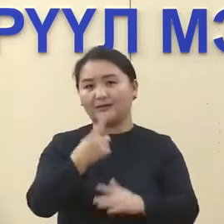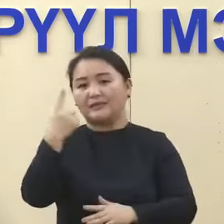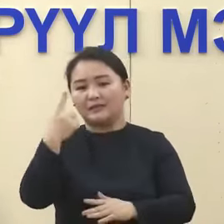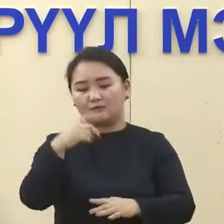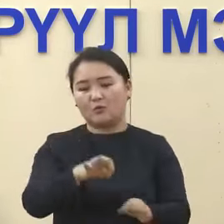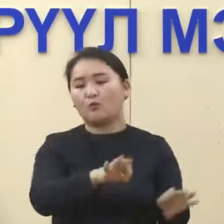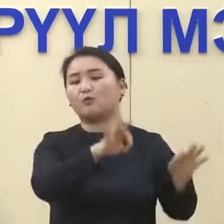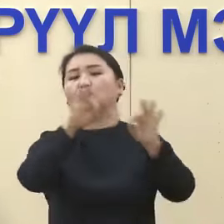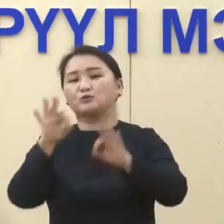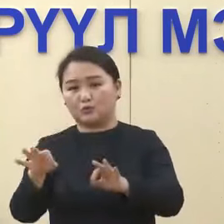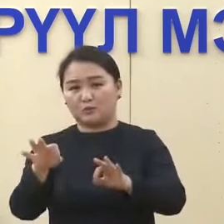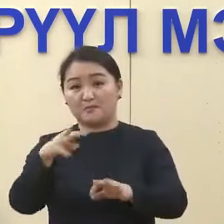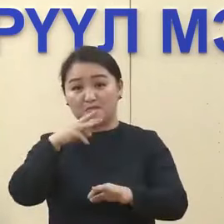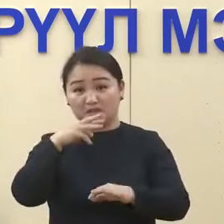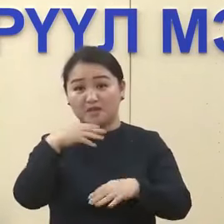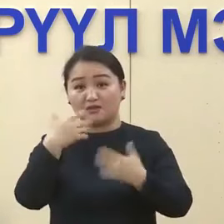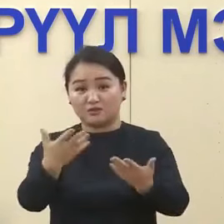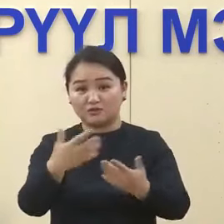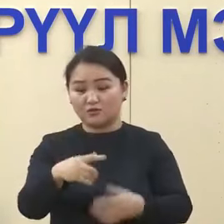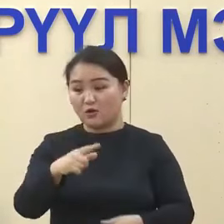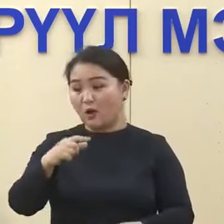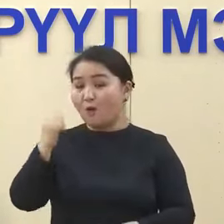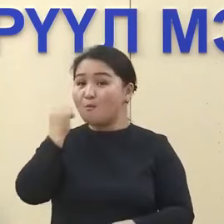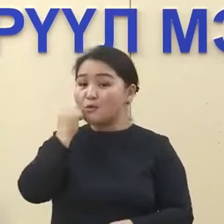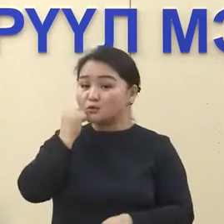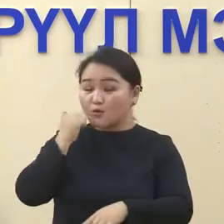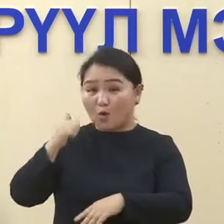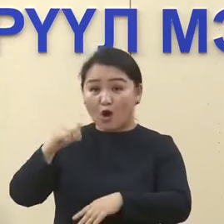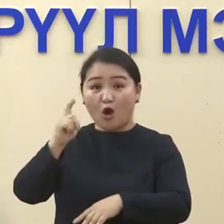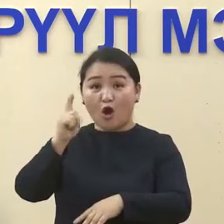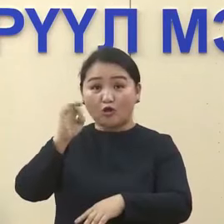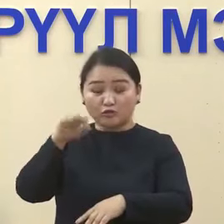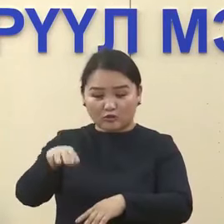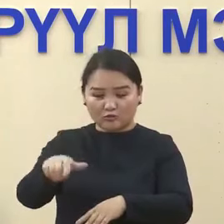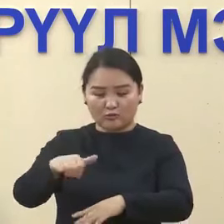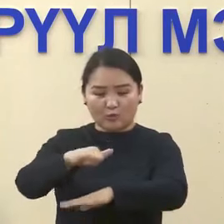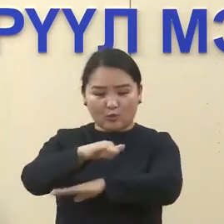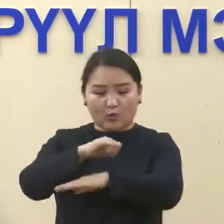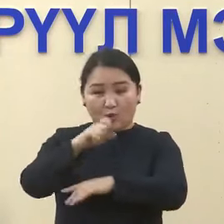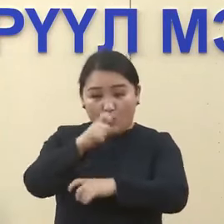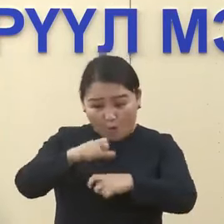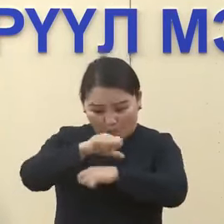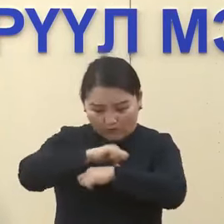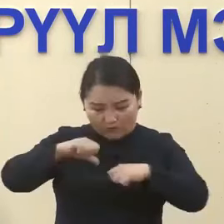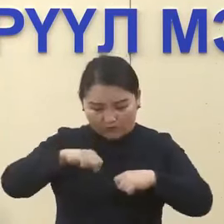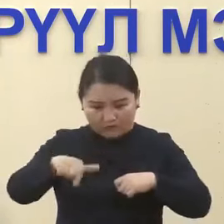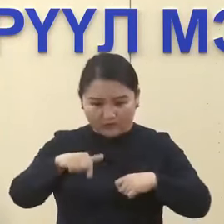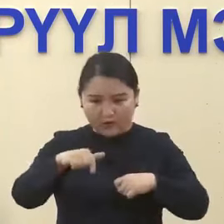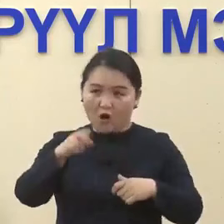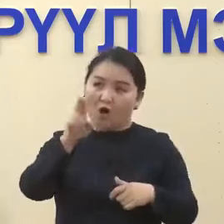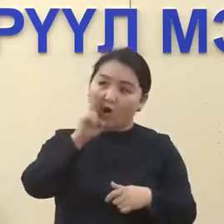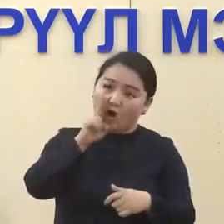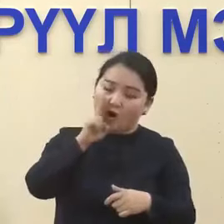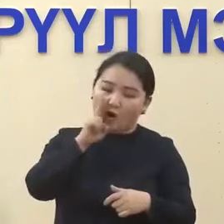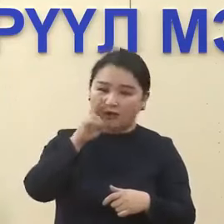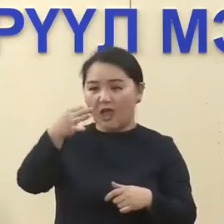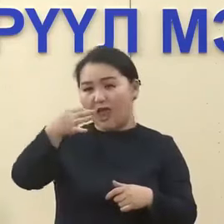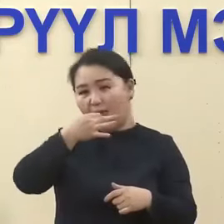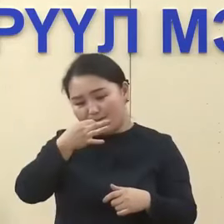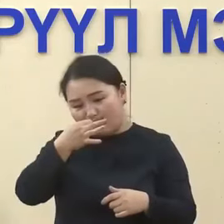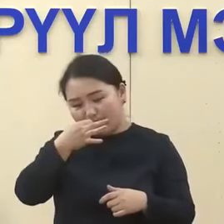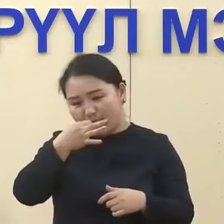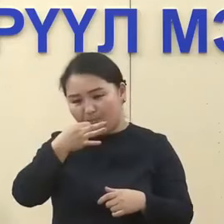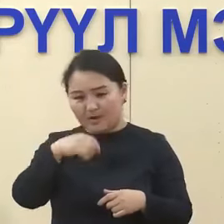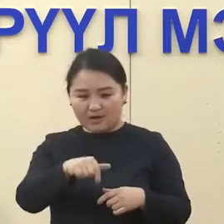мэдээлсэн байна. За, Москва хотын оршин суугчид хоол, хүнс, эм авах, эмнэлгийн тусламж авах,